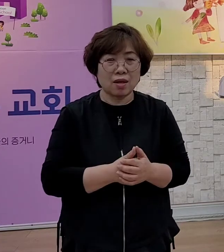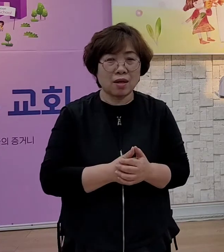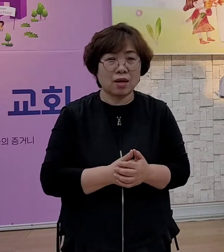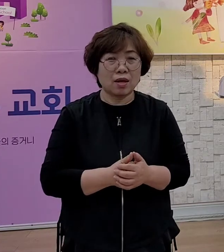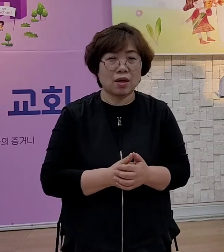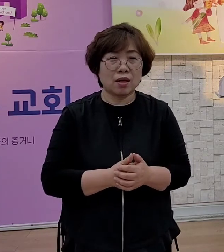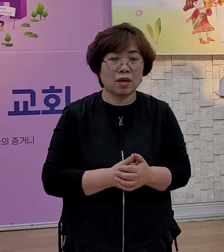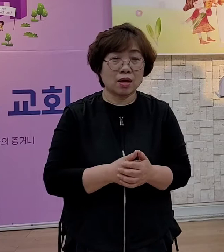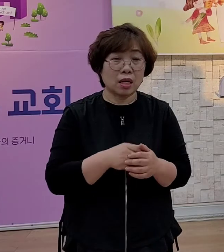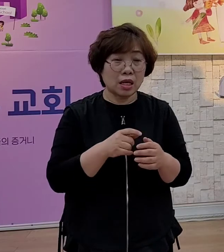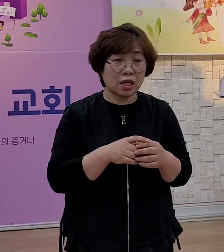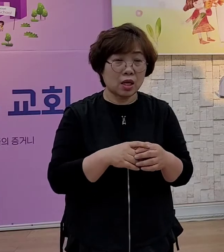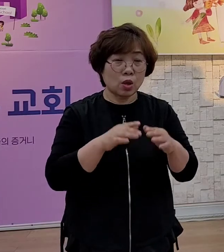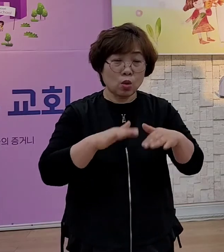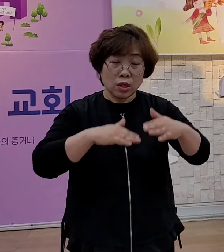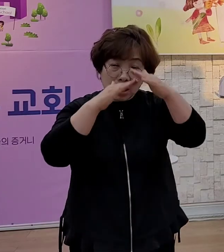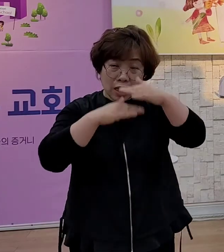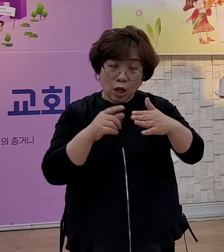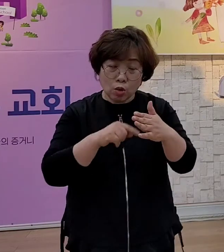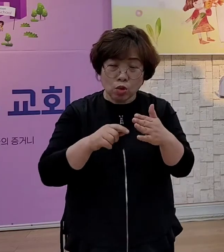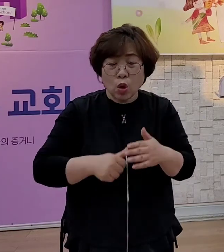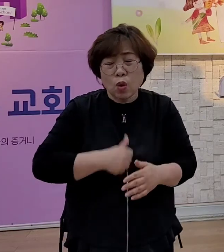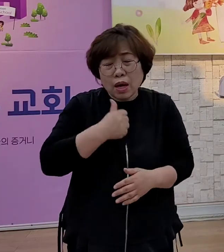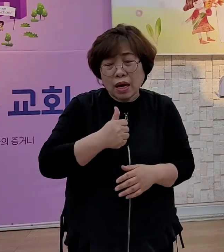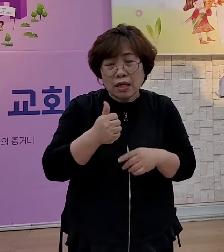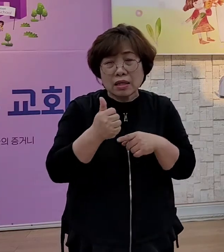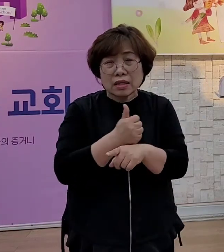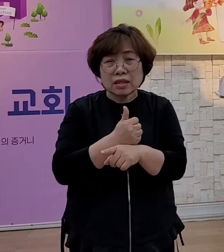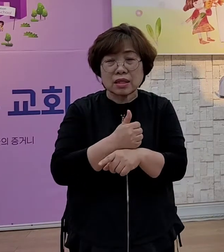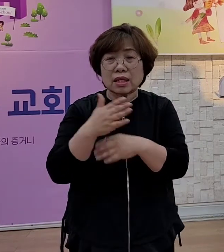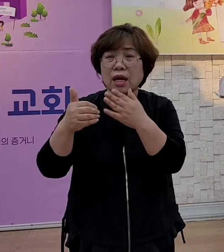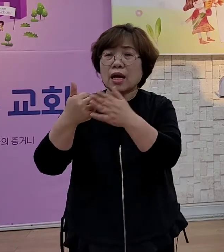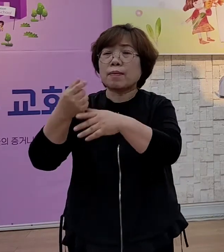화를 얘기하거든요. 우선은 어떨 때입니까?